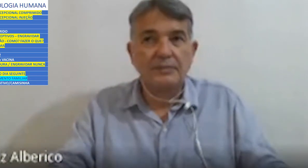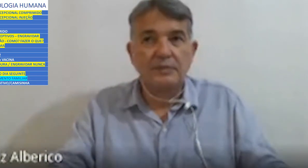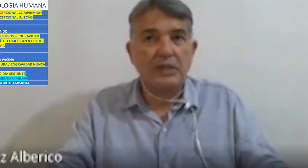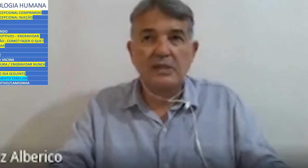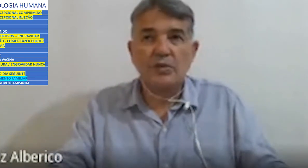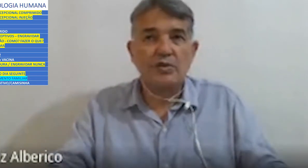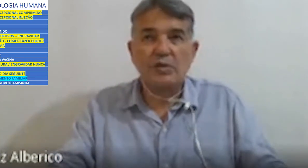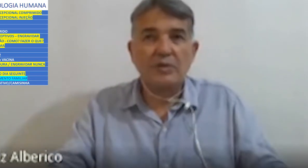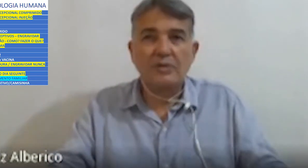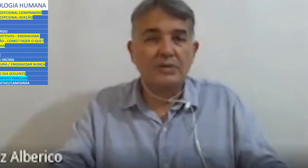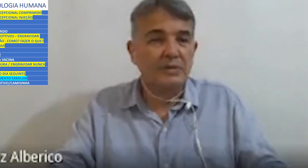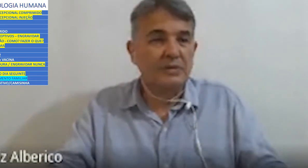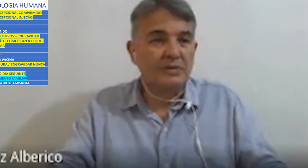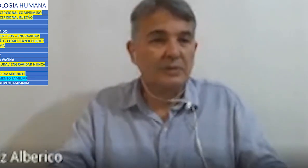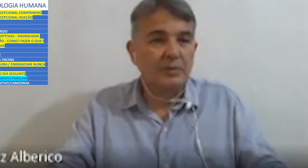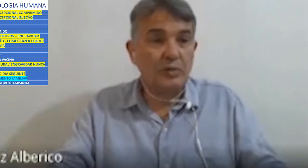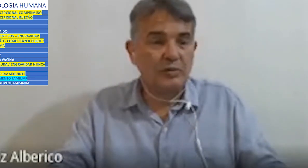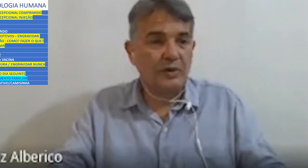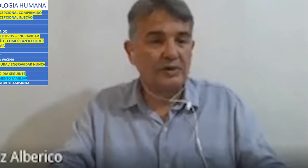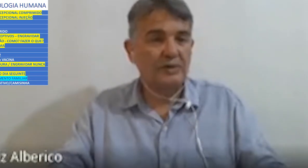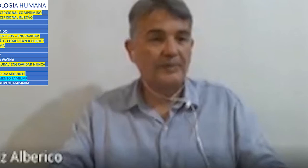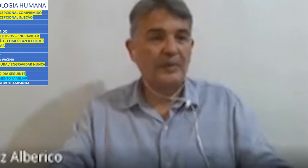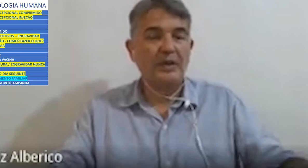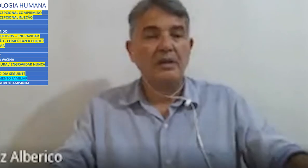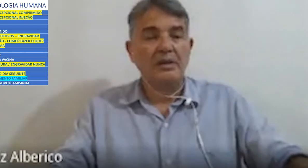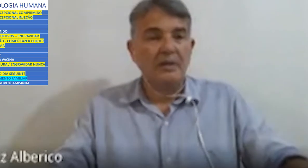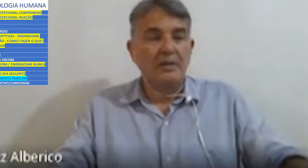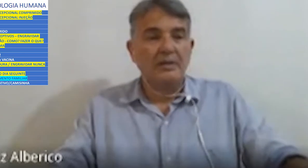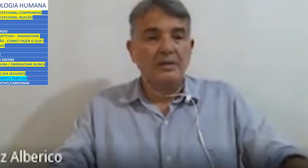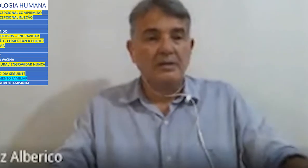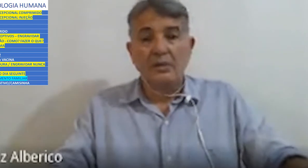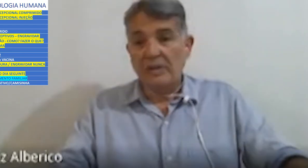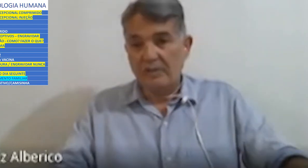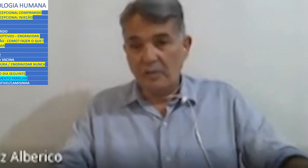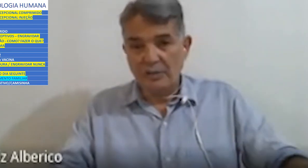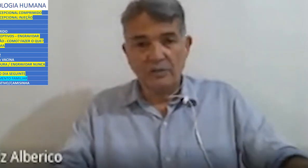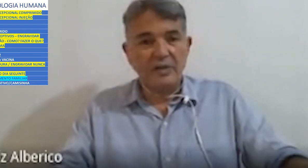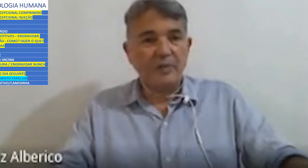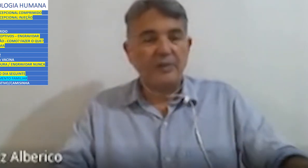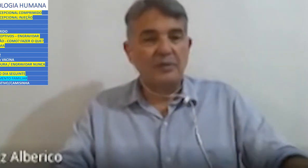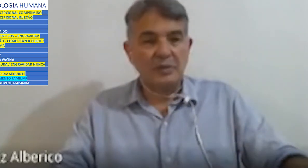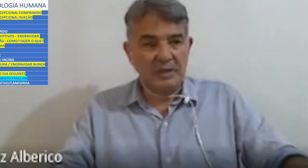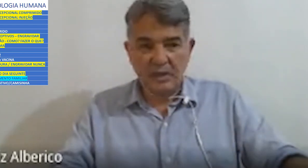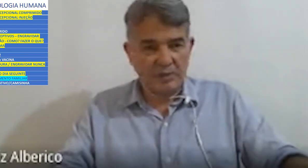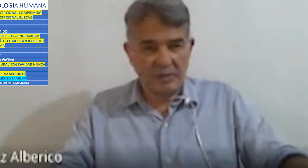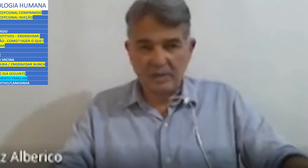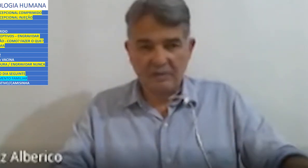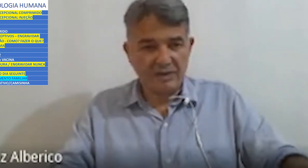Tem que ser construído. Muito forte. Se alguém tiver alguma dúvida, pergunte, mas aqui com certeza vai ter que